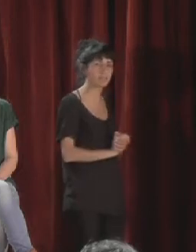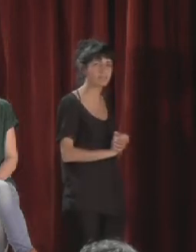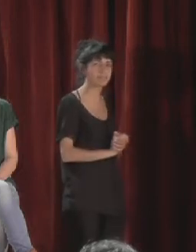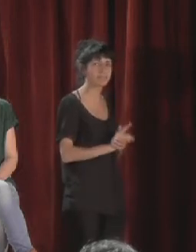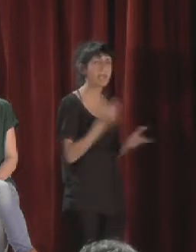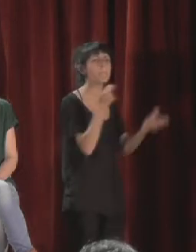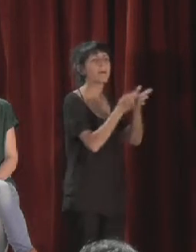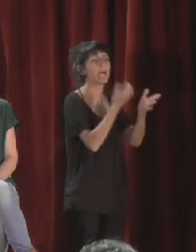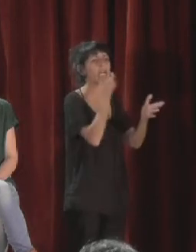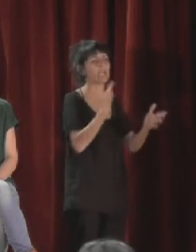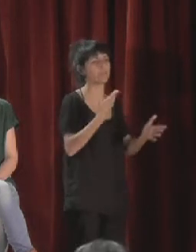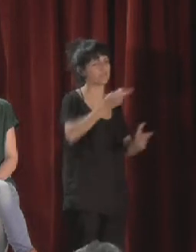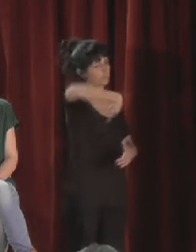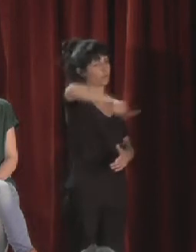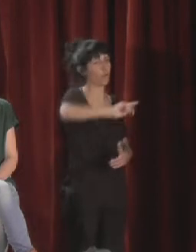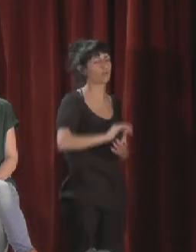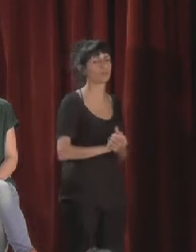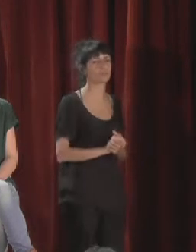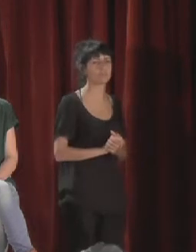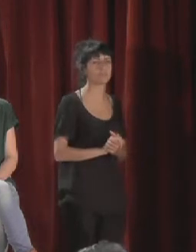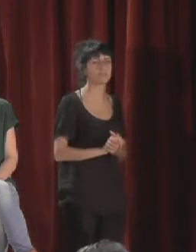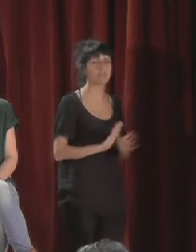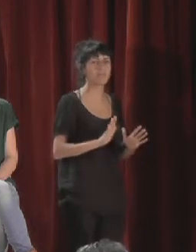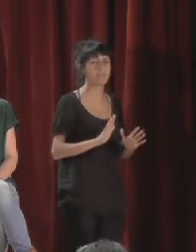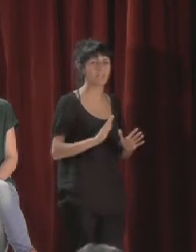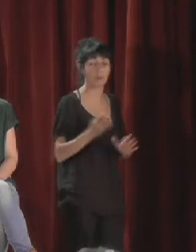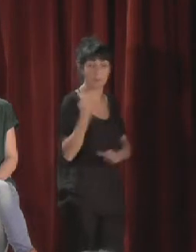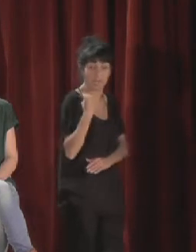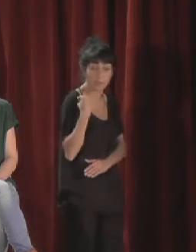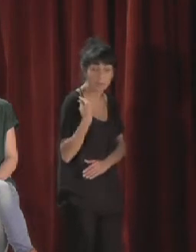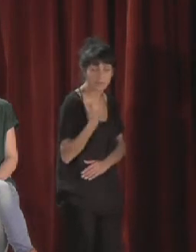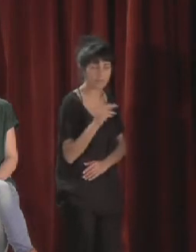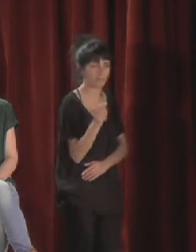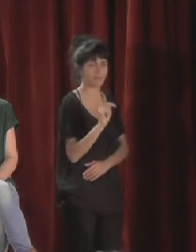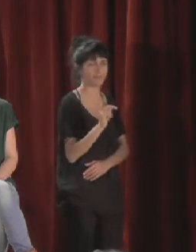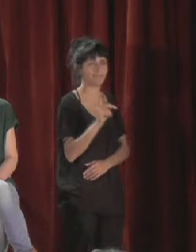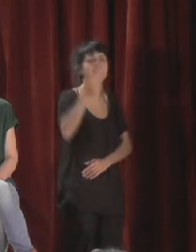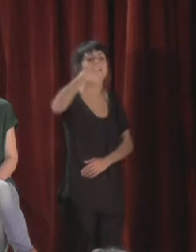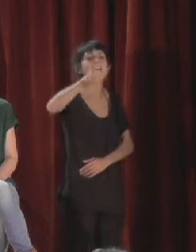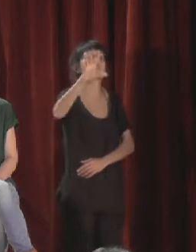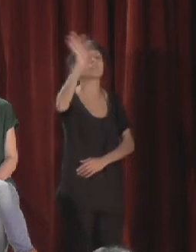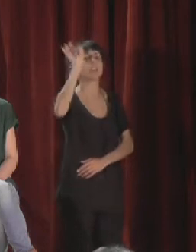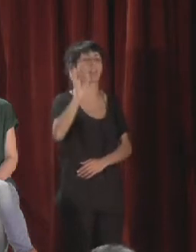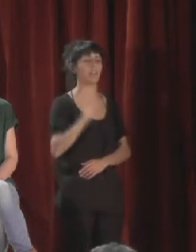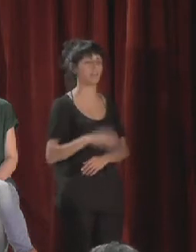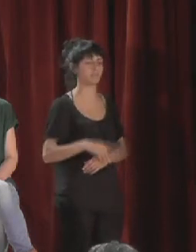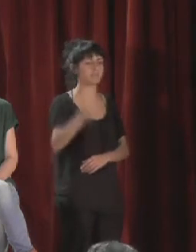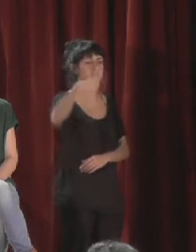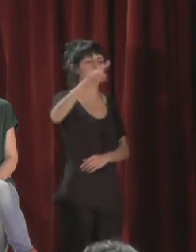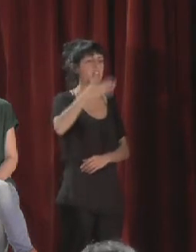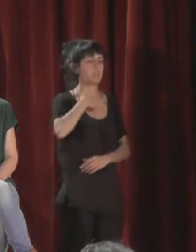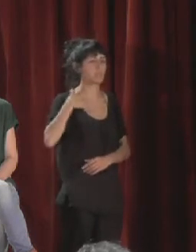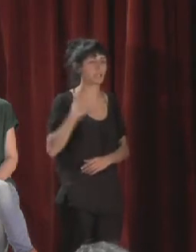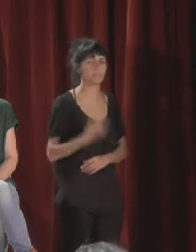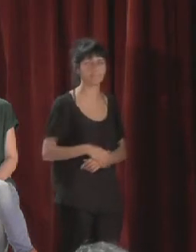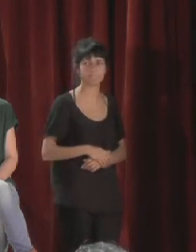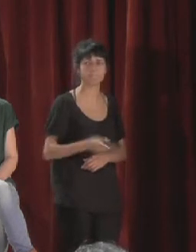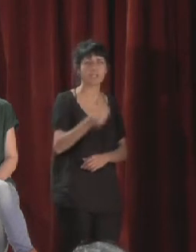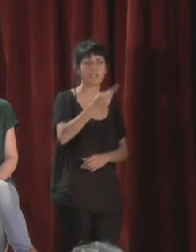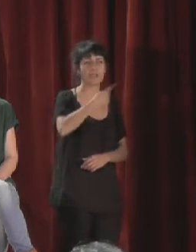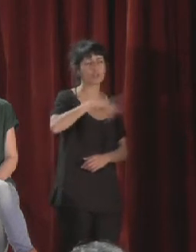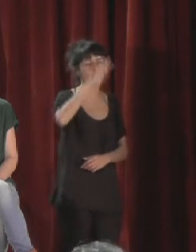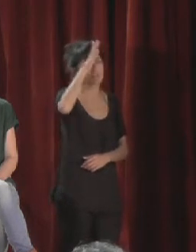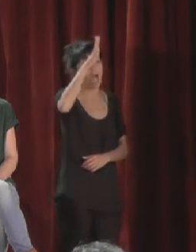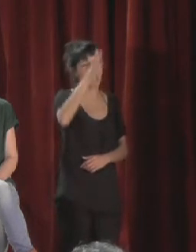sin consultalo, porque sí, porque a eles lles apetece. Estamos fartos tamén das injustizas como